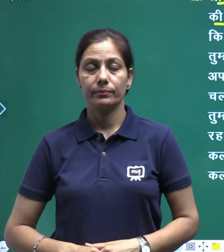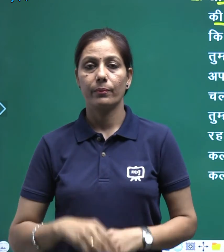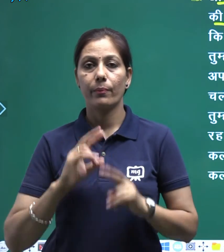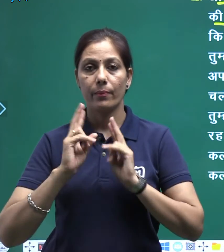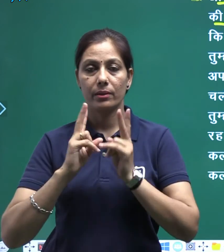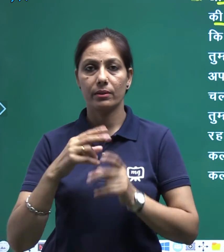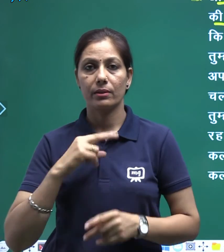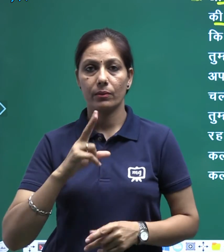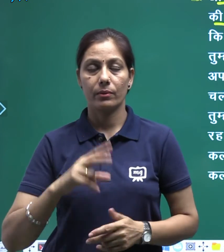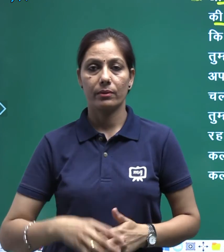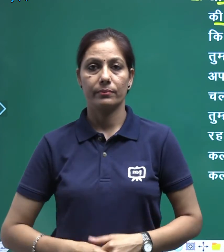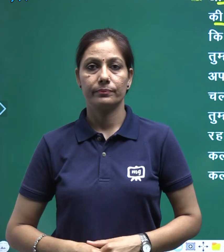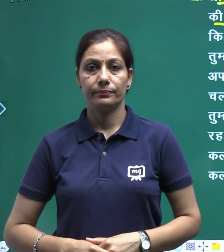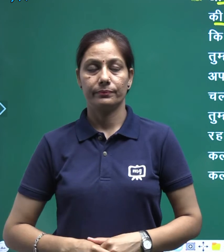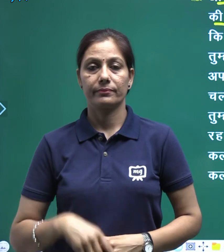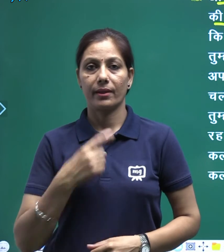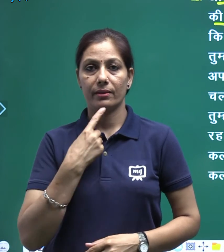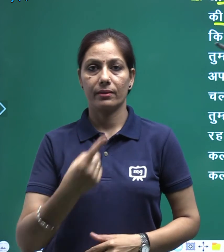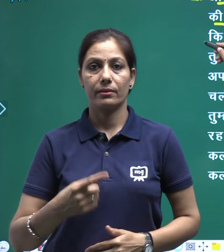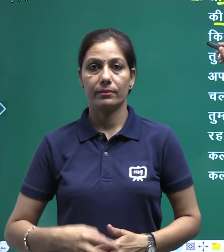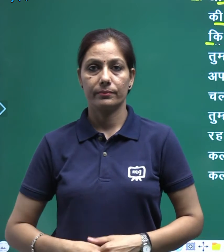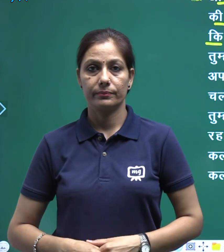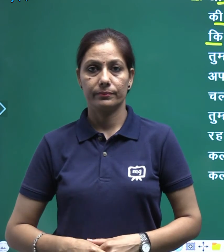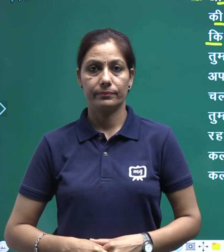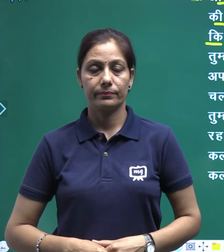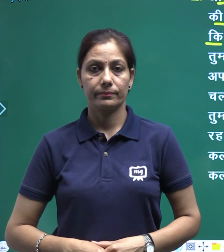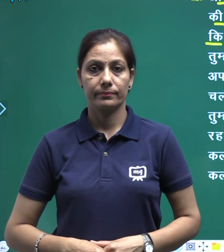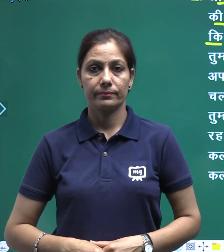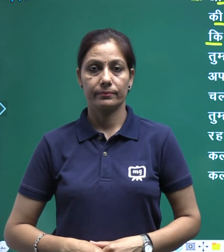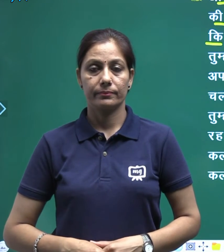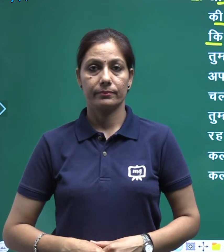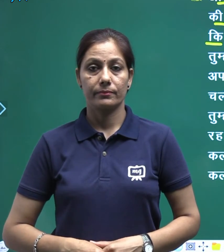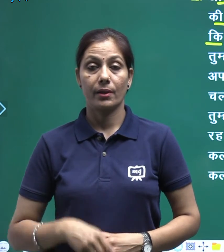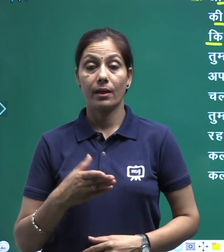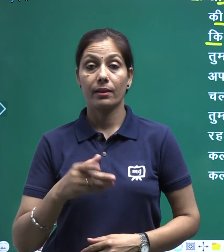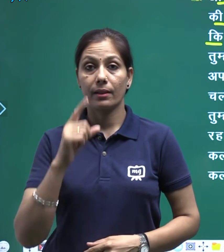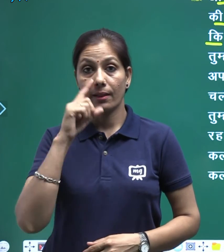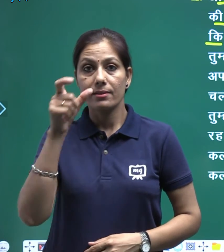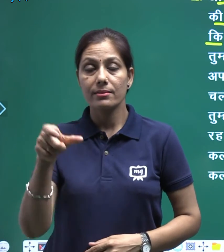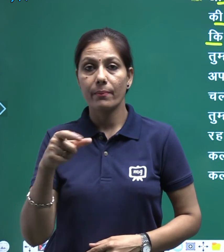बात करते हुए कहते हैं कि देख चंपा,